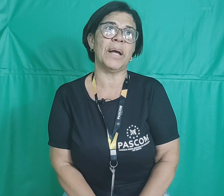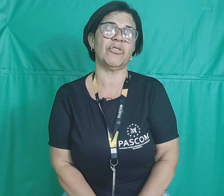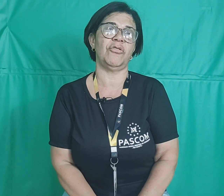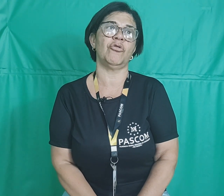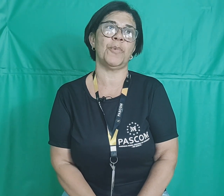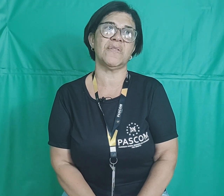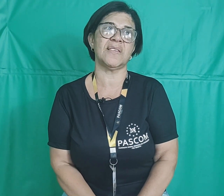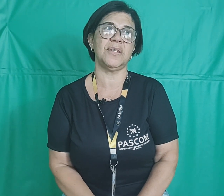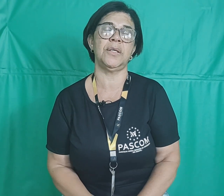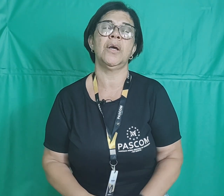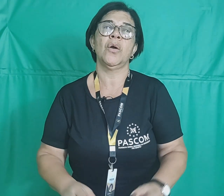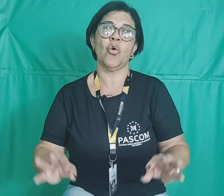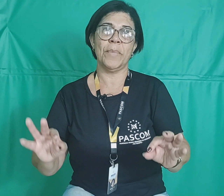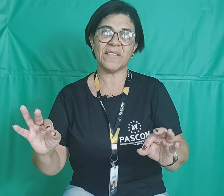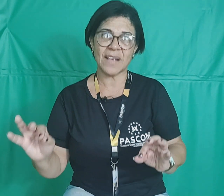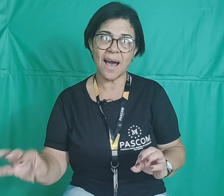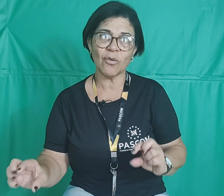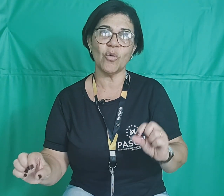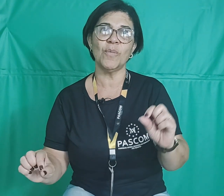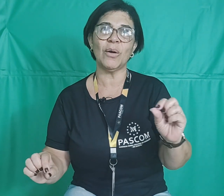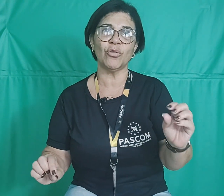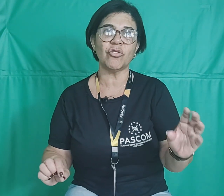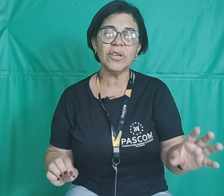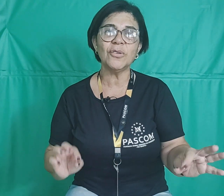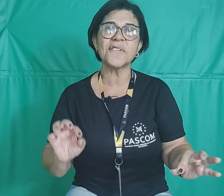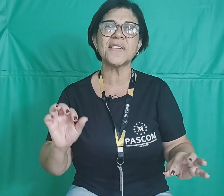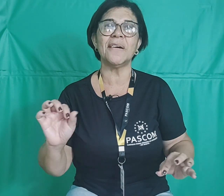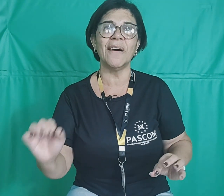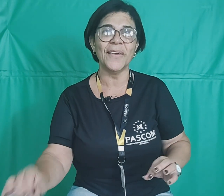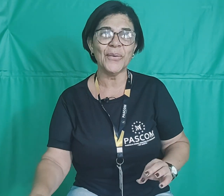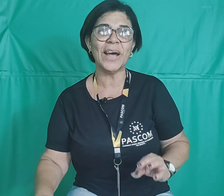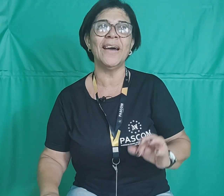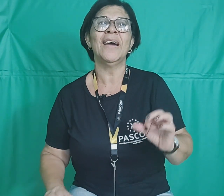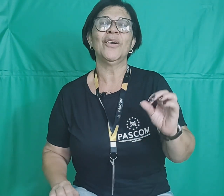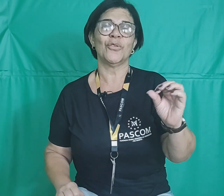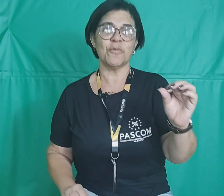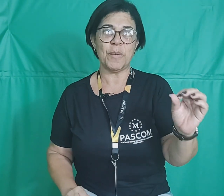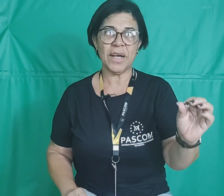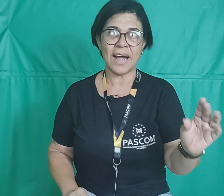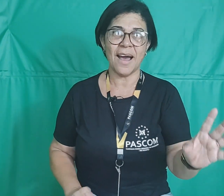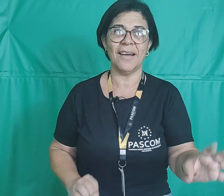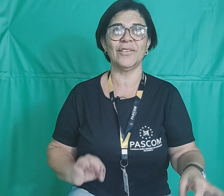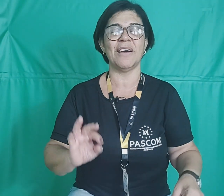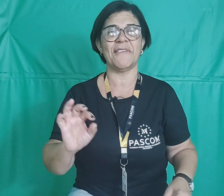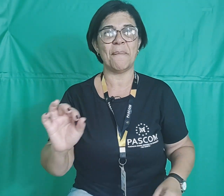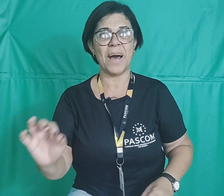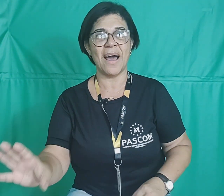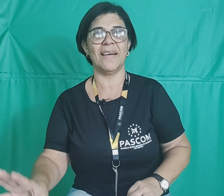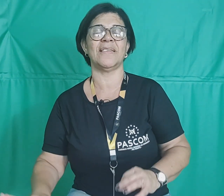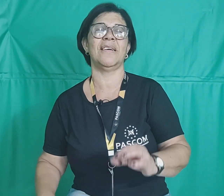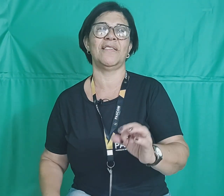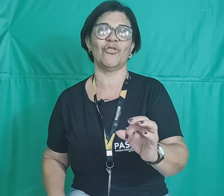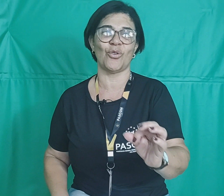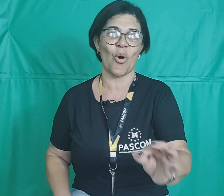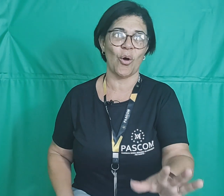que a gente possa, assim, começar como uma gotinha no oceano, né? No supermercado, na farmácia, nas escolas,